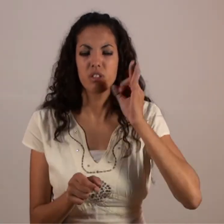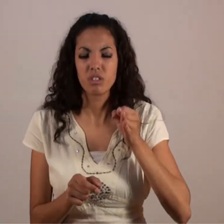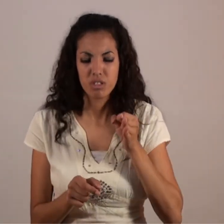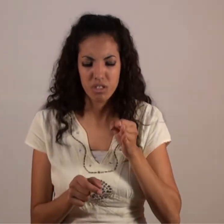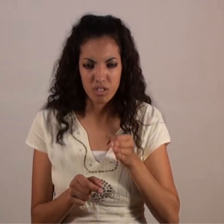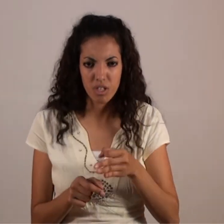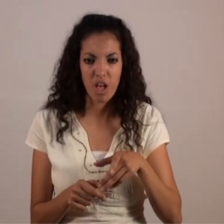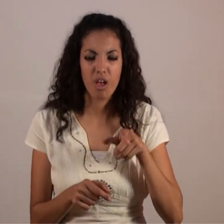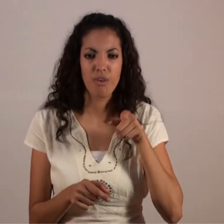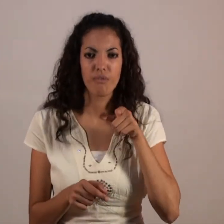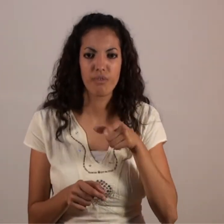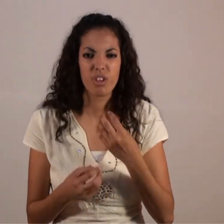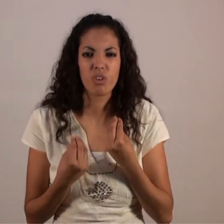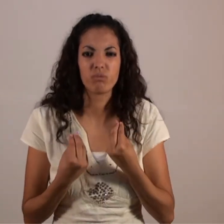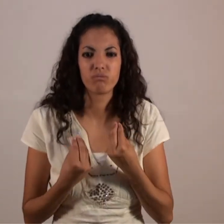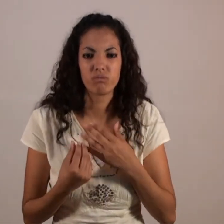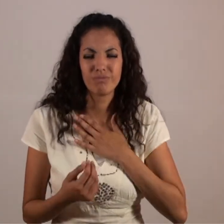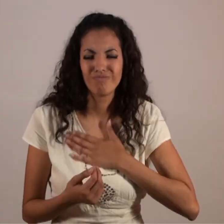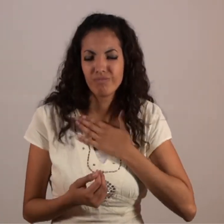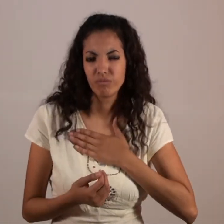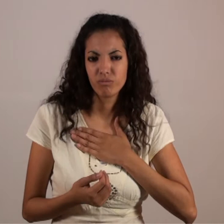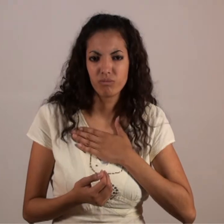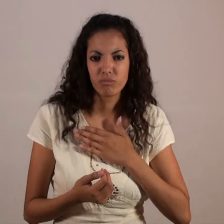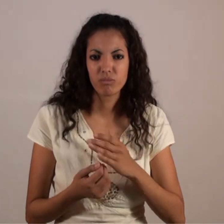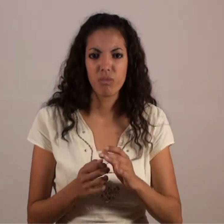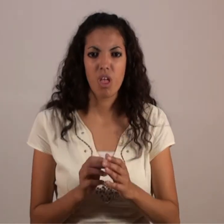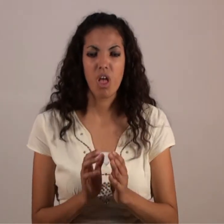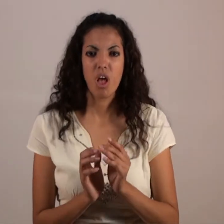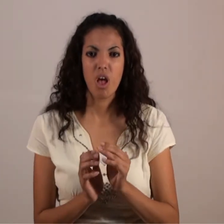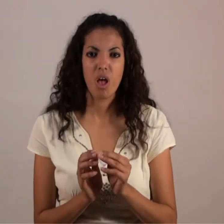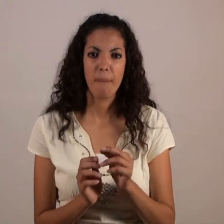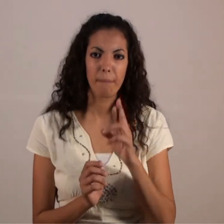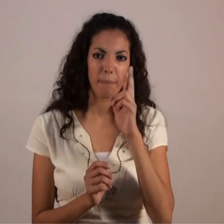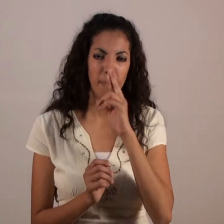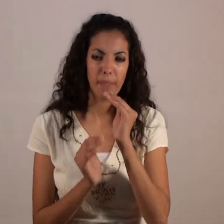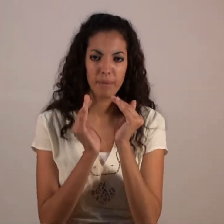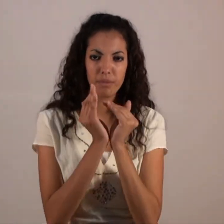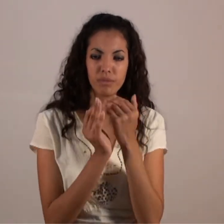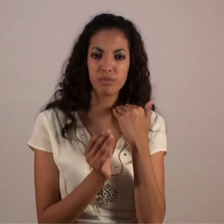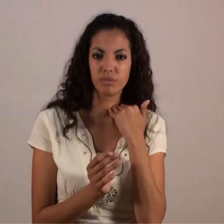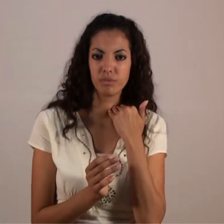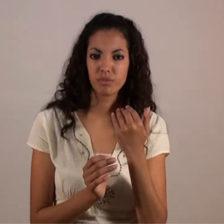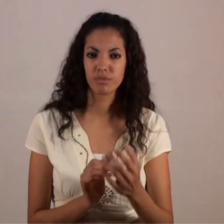de Satanás. La educación cristiana, página 160.